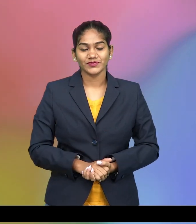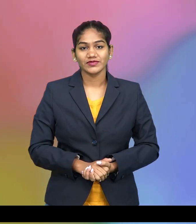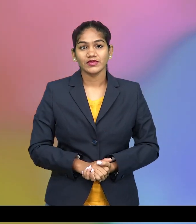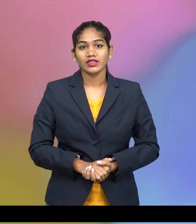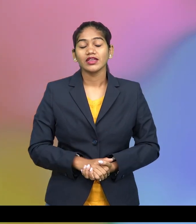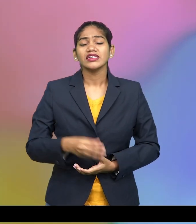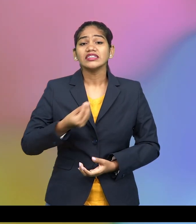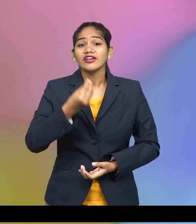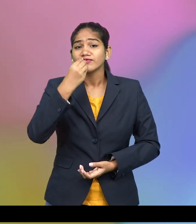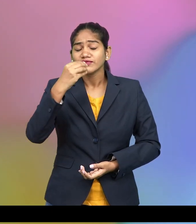ವಾಕರಿಕೆ,